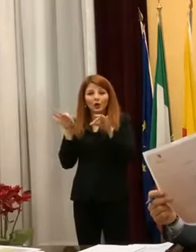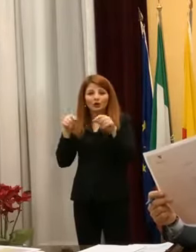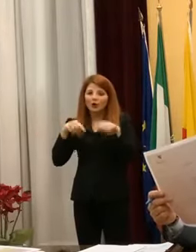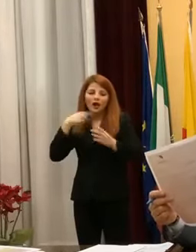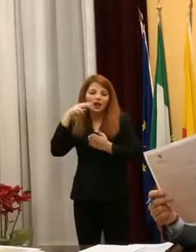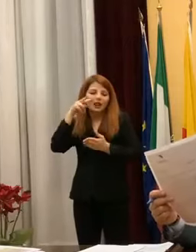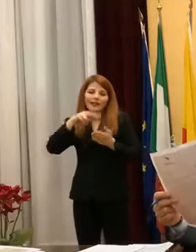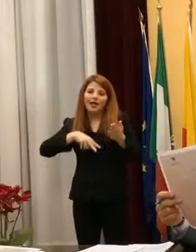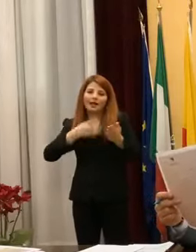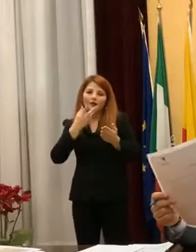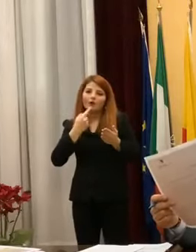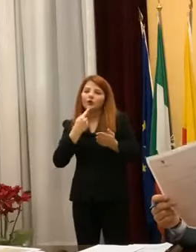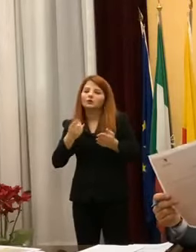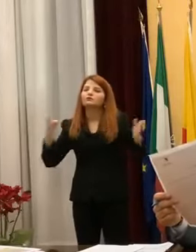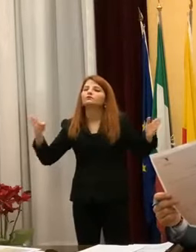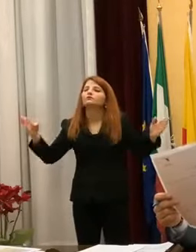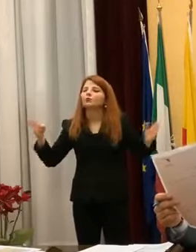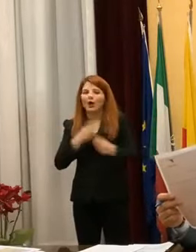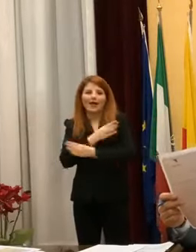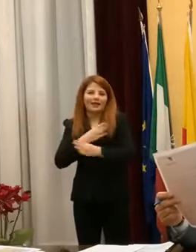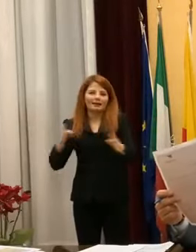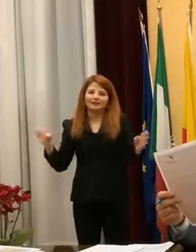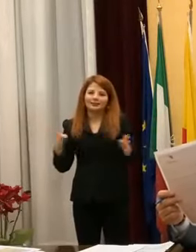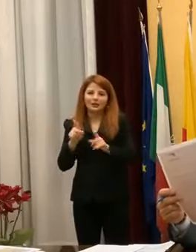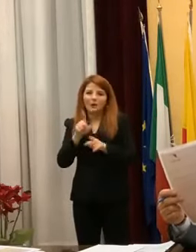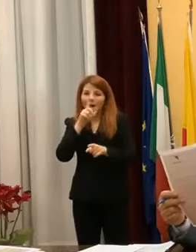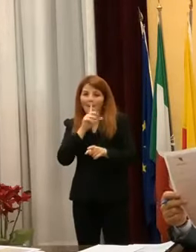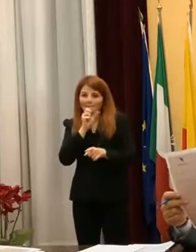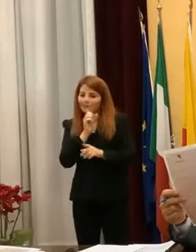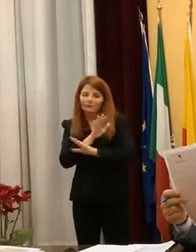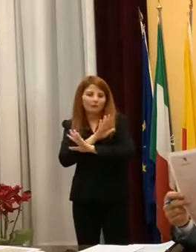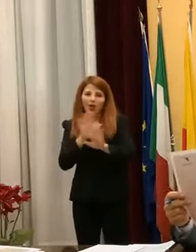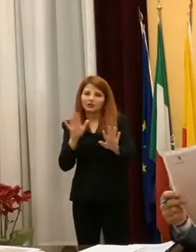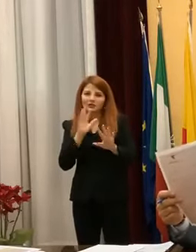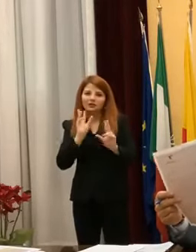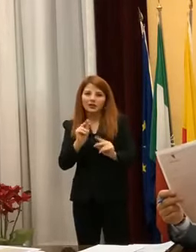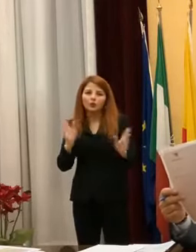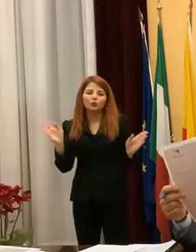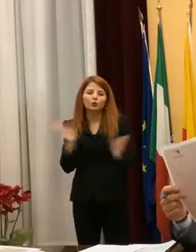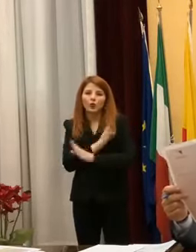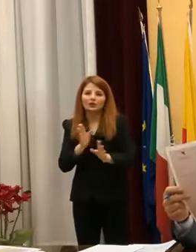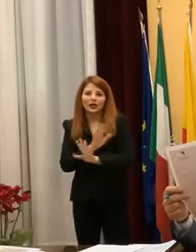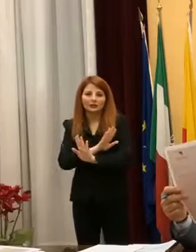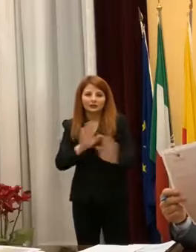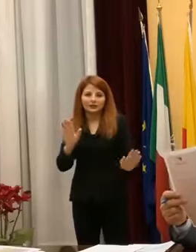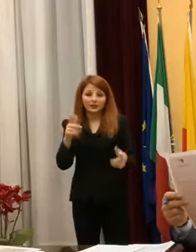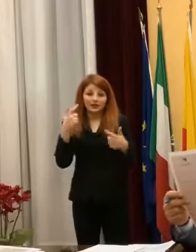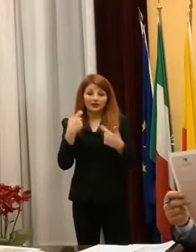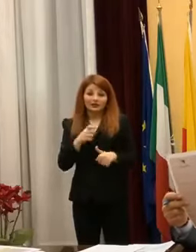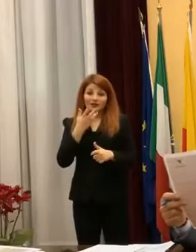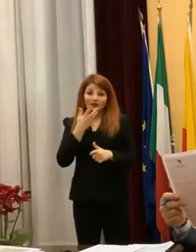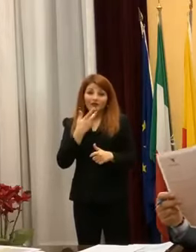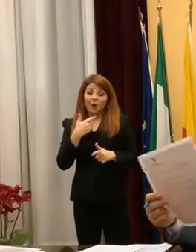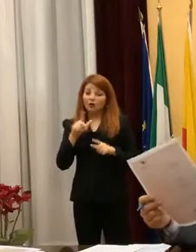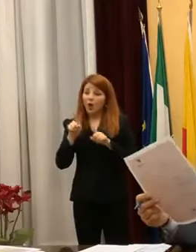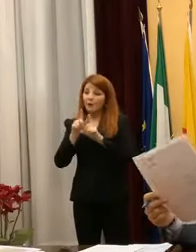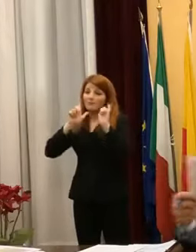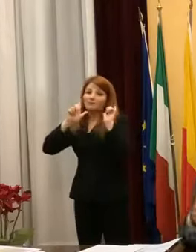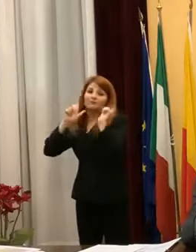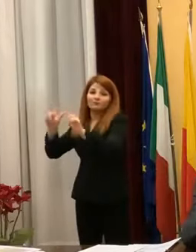compreso tutti i deputati ed ex deputati, che pur di continuare a fare i conniventi di questo sistema, che per come si